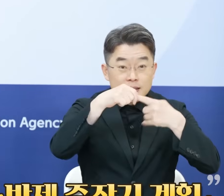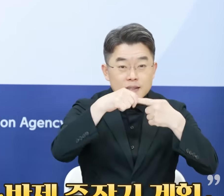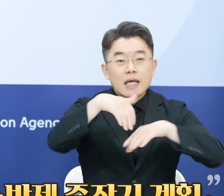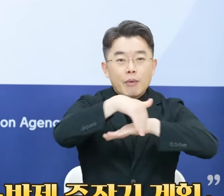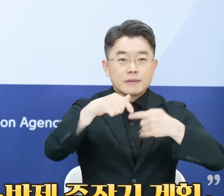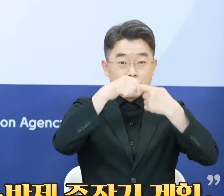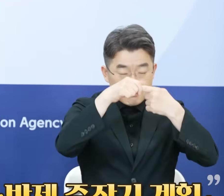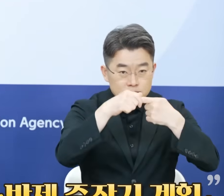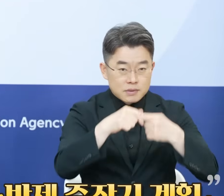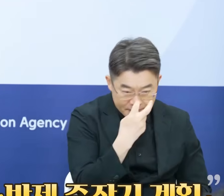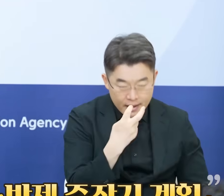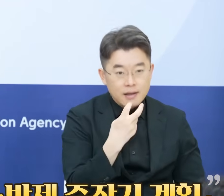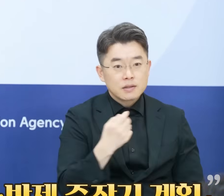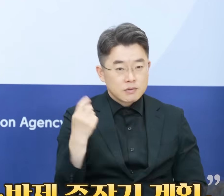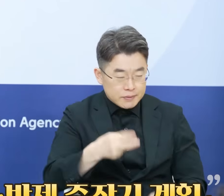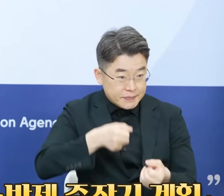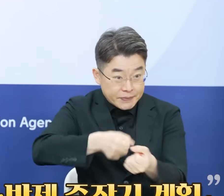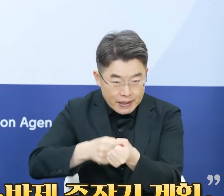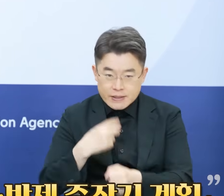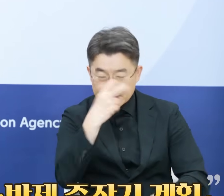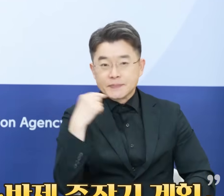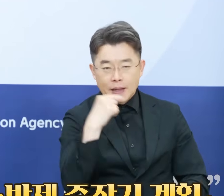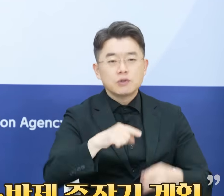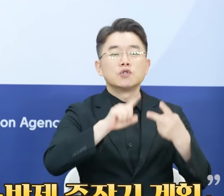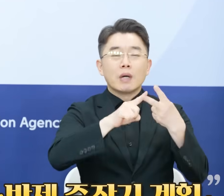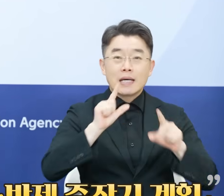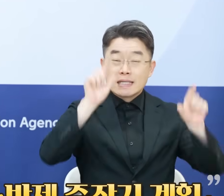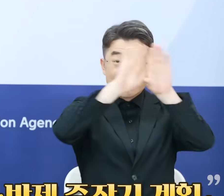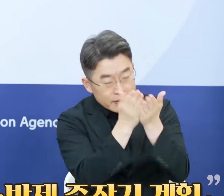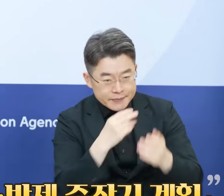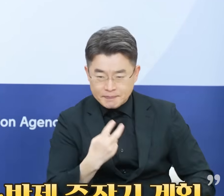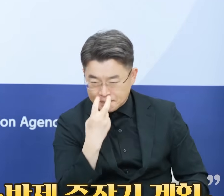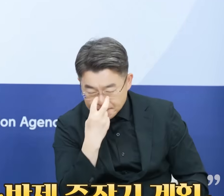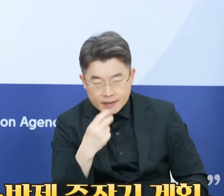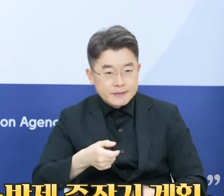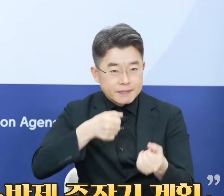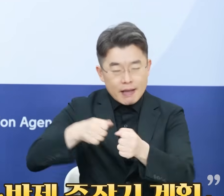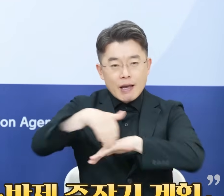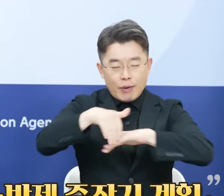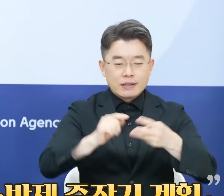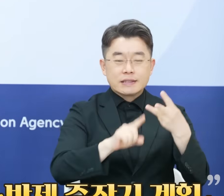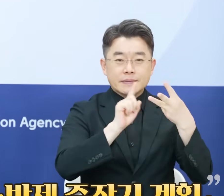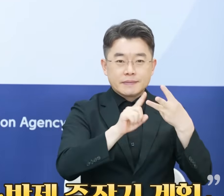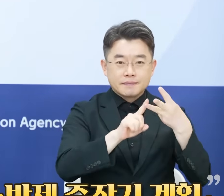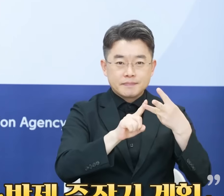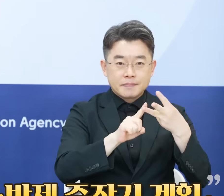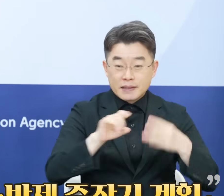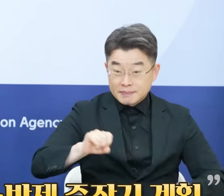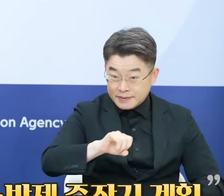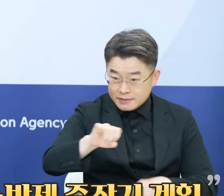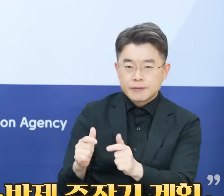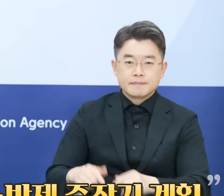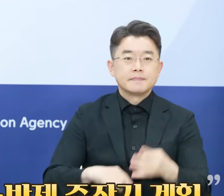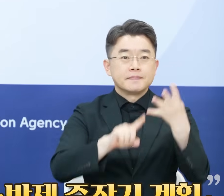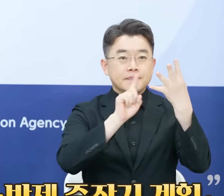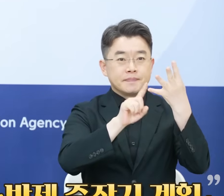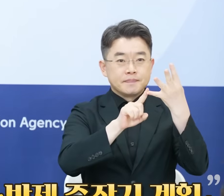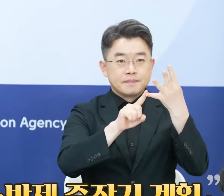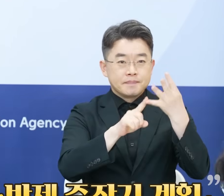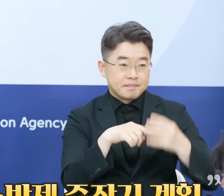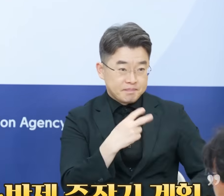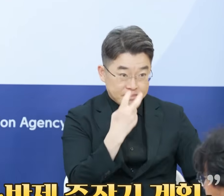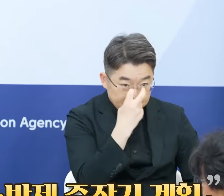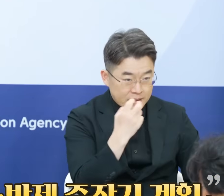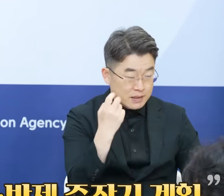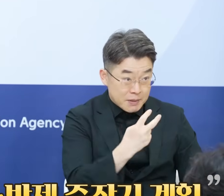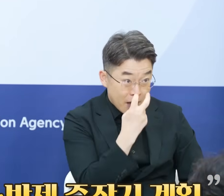매개체 감시 체계 고도화, 기후변화 대응 매개체 감시 강화, 매개체 감시 방제 인프라 확충, 감시와